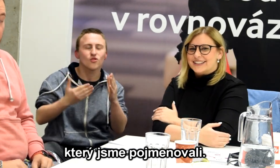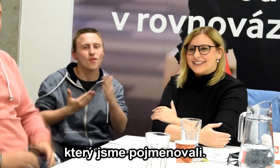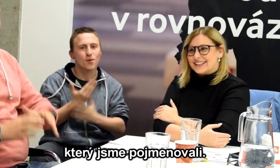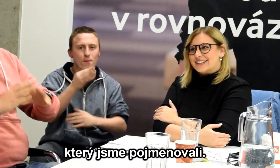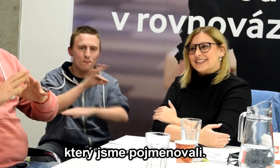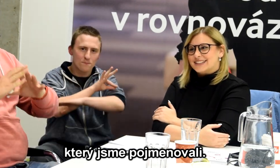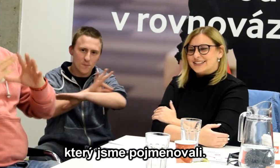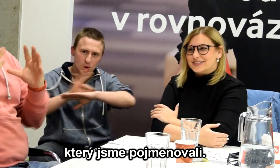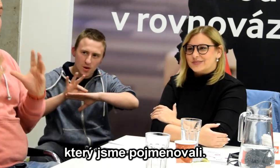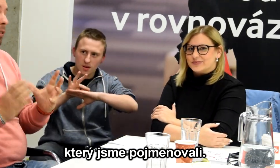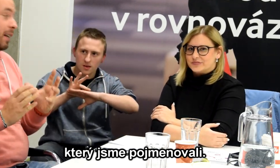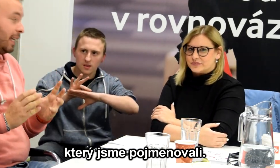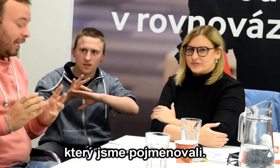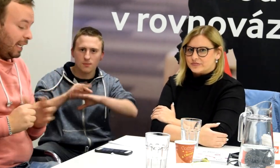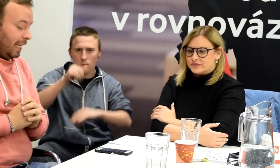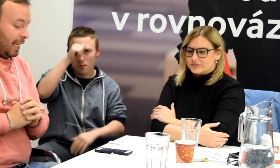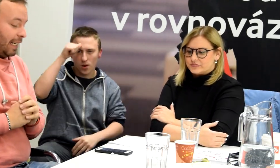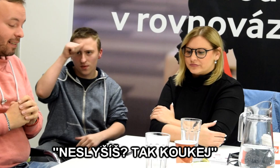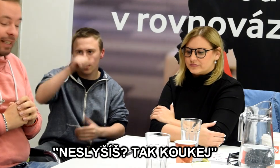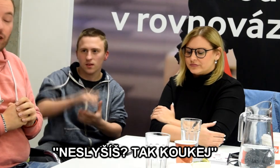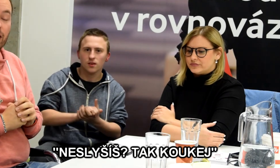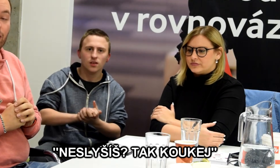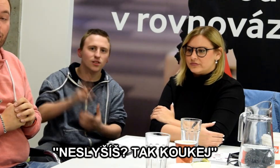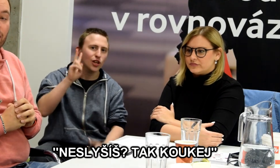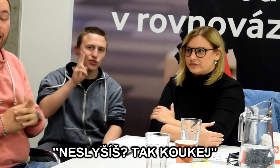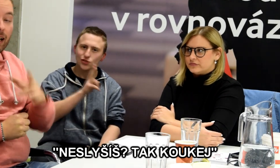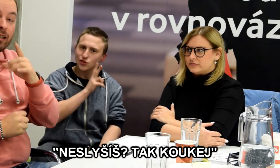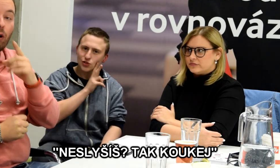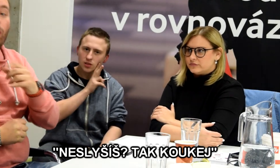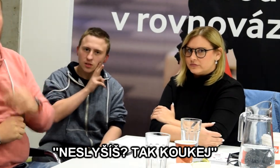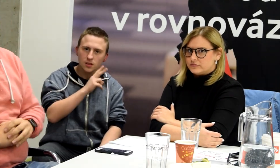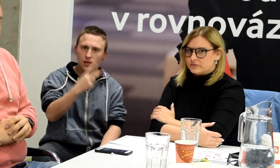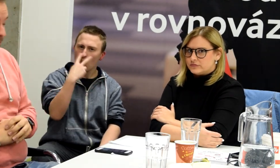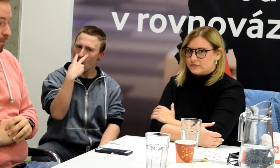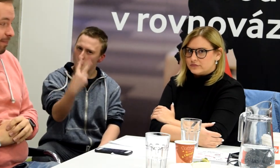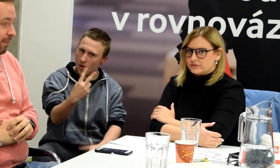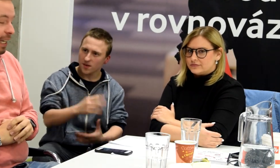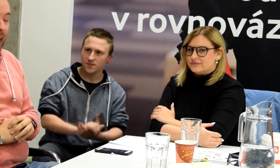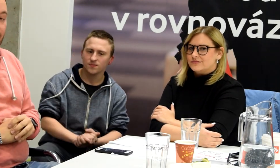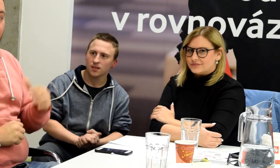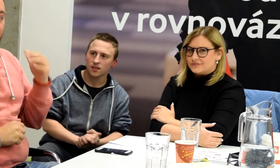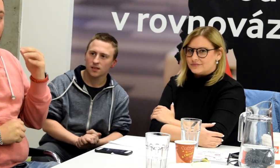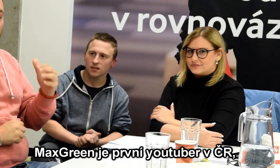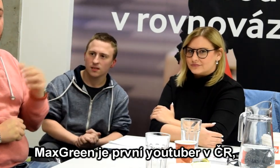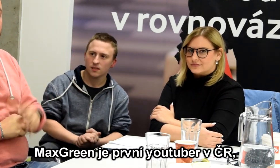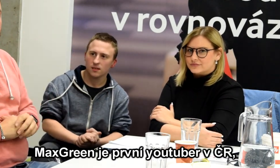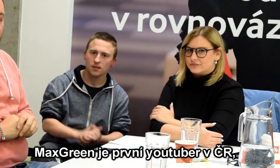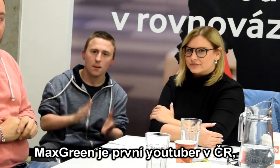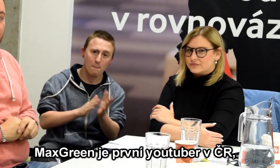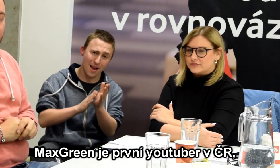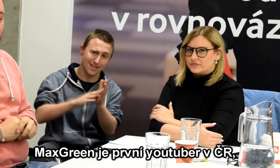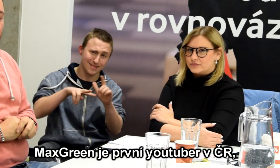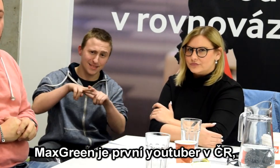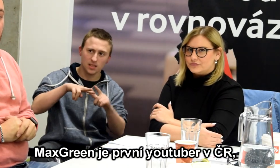který jsme pojmenovali Neslyšíš, tak koukej. Max Green je